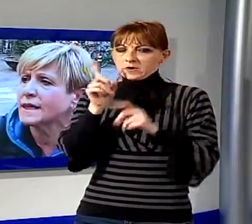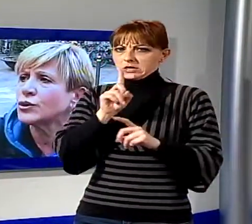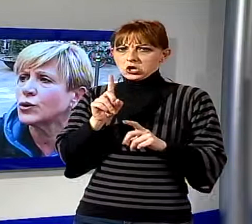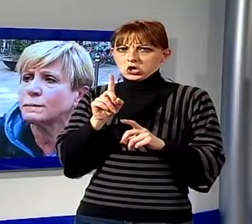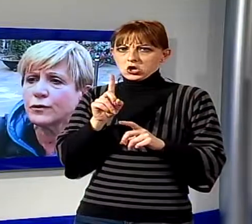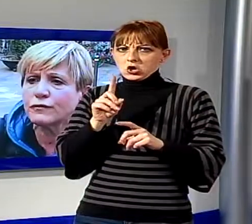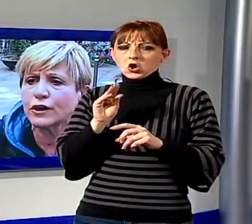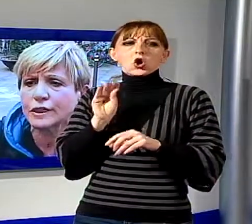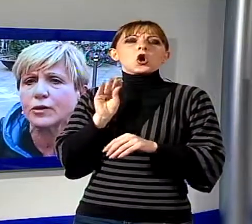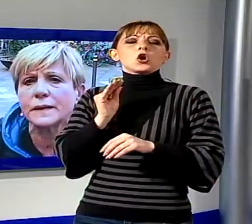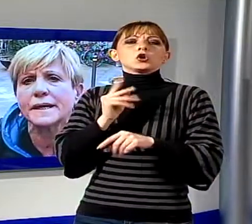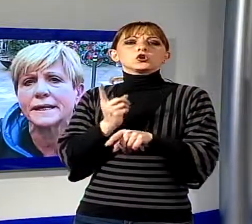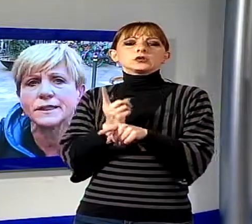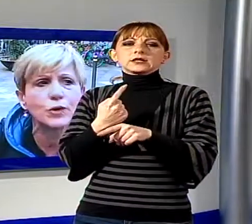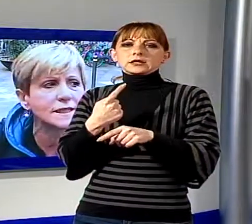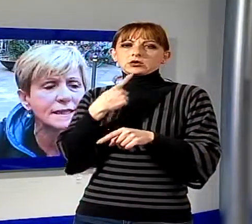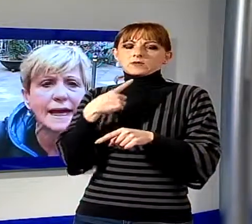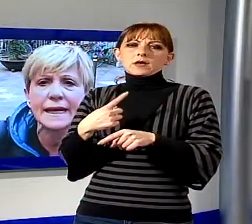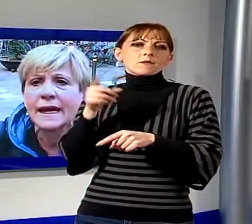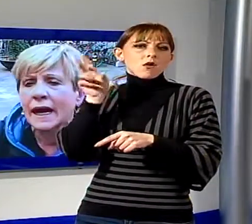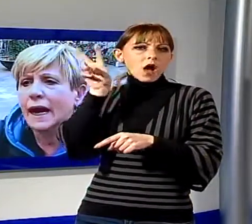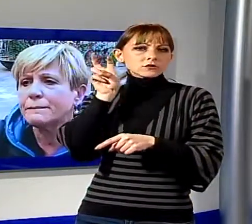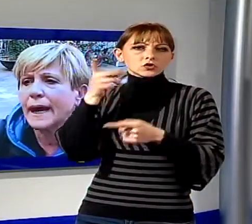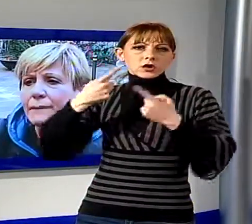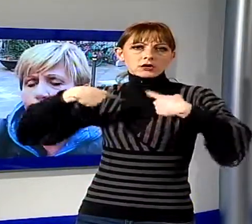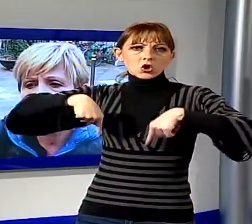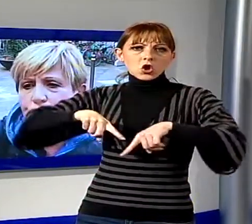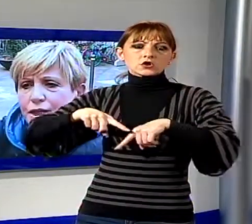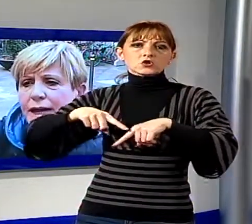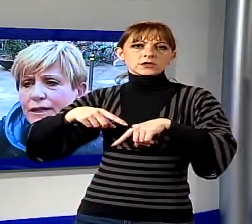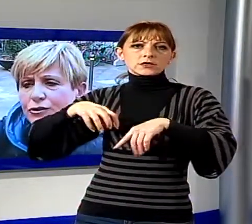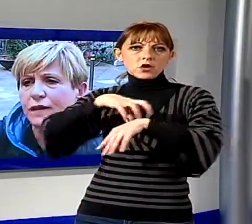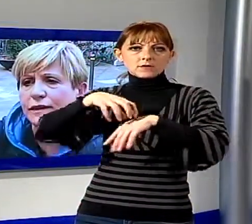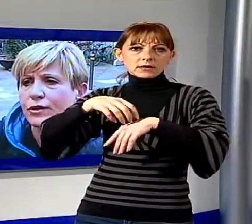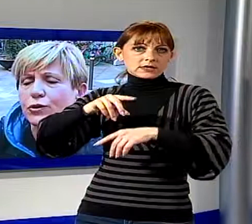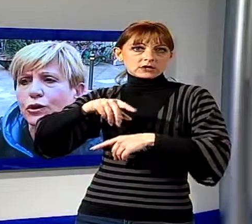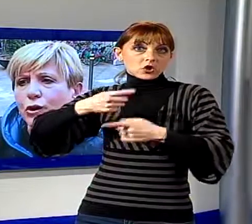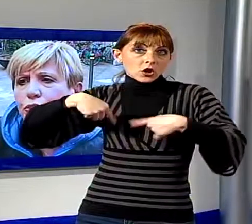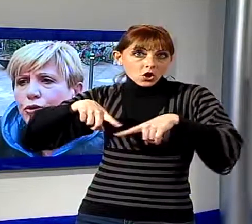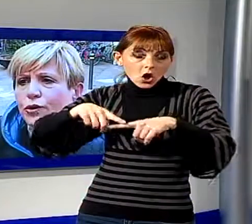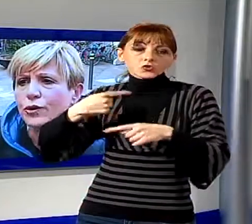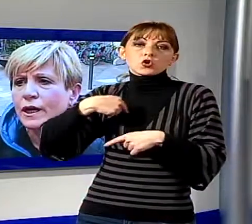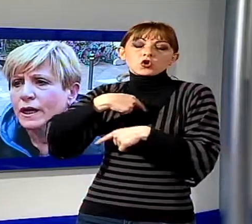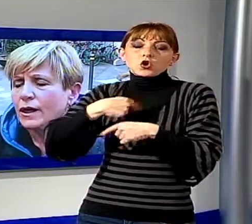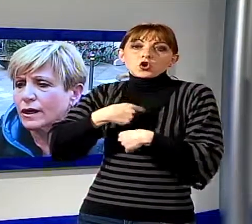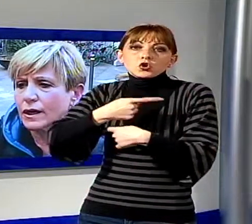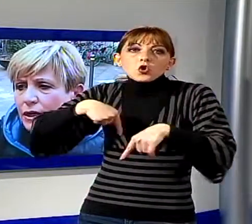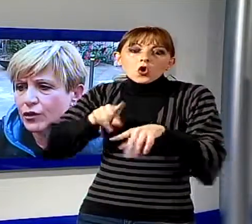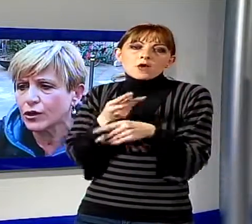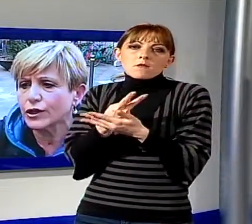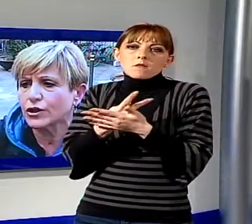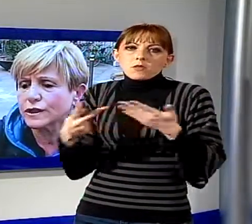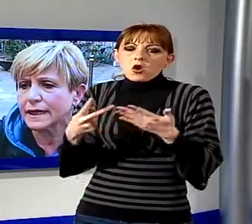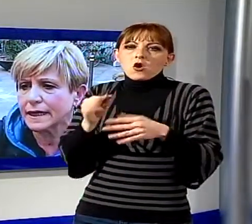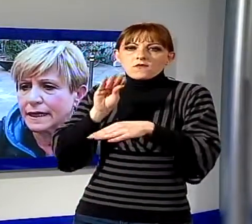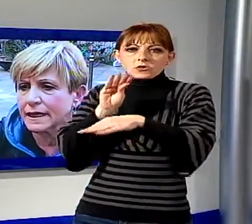se noi più volte come RSU aziendale abbiamo cercato di avere un colloquio